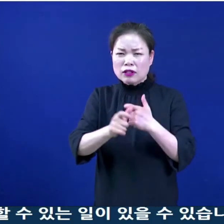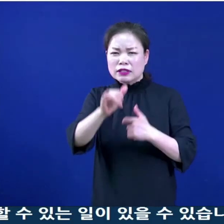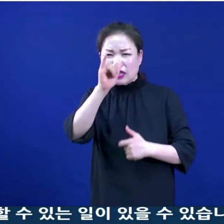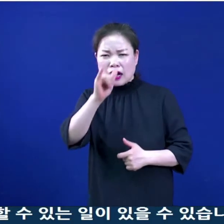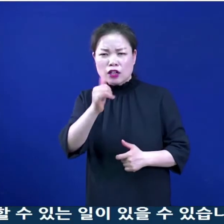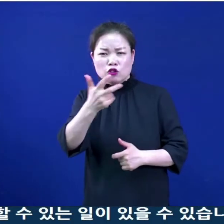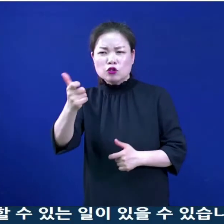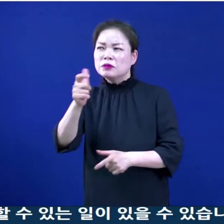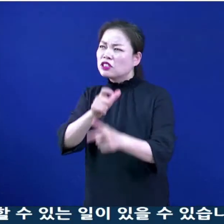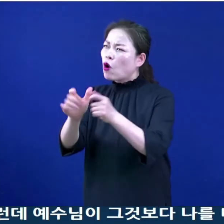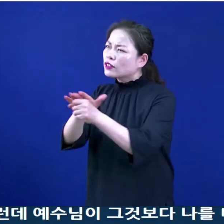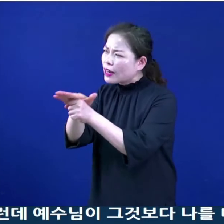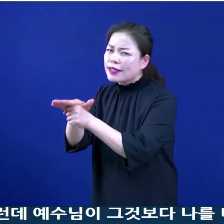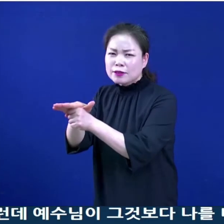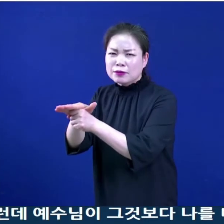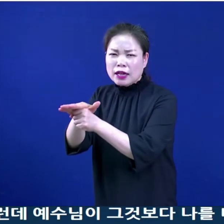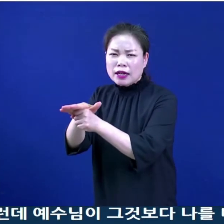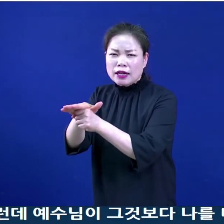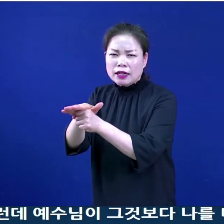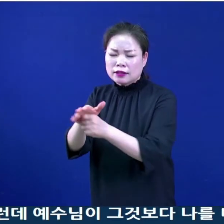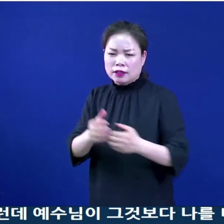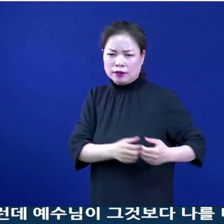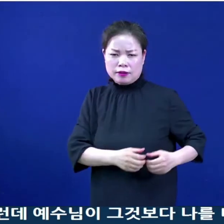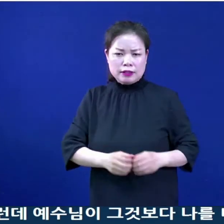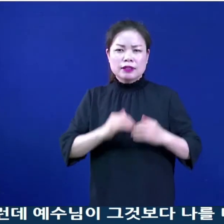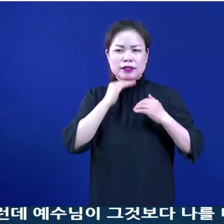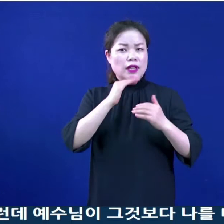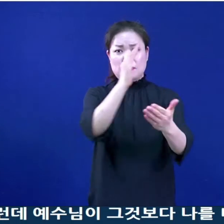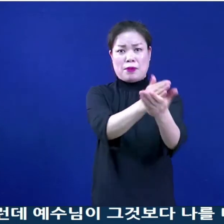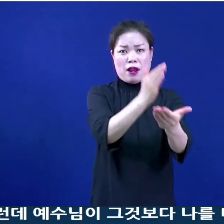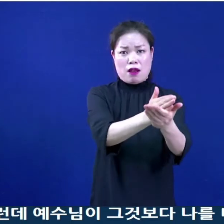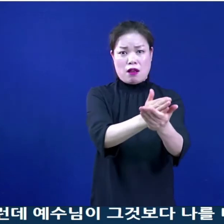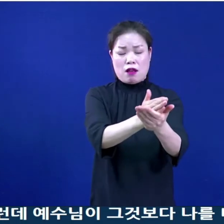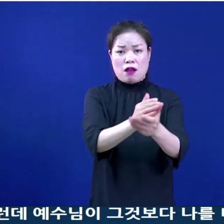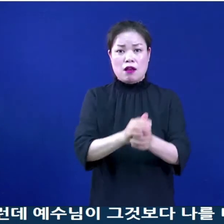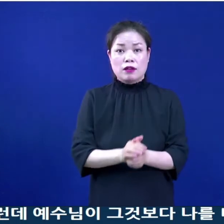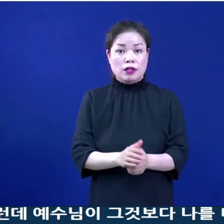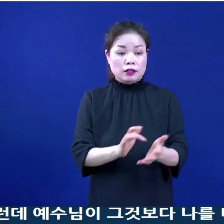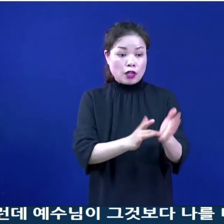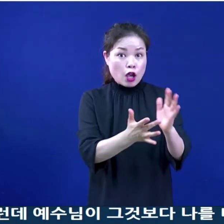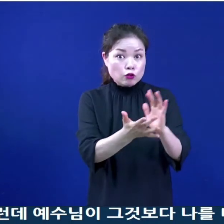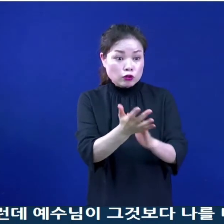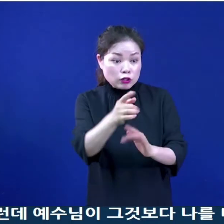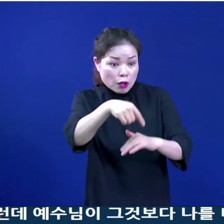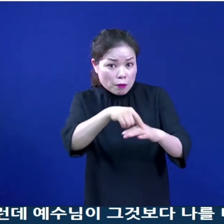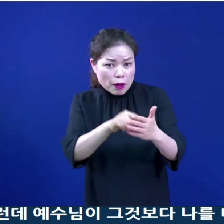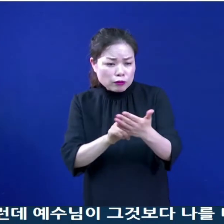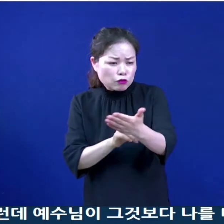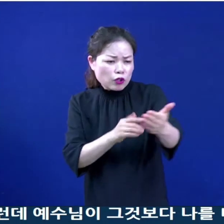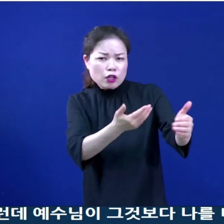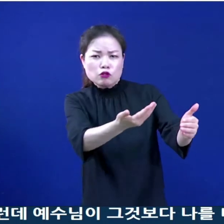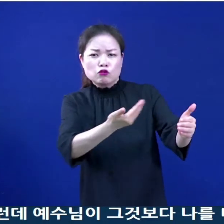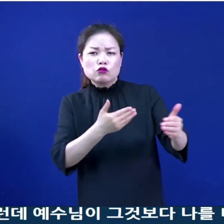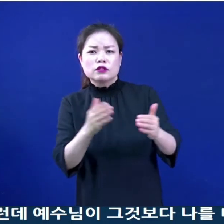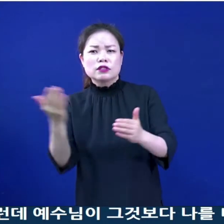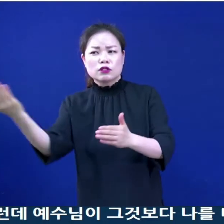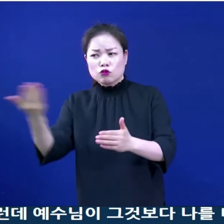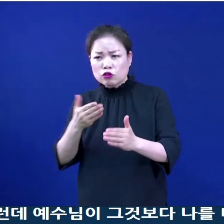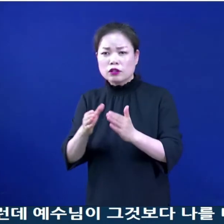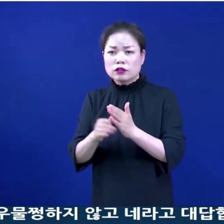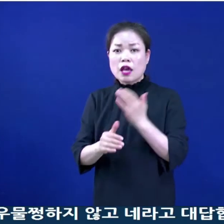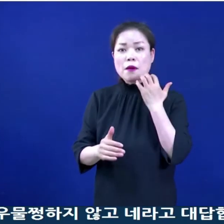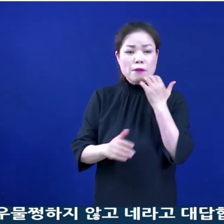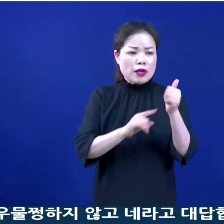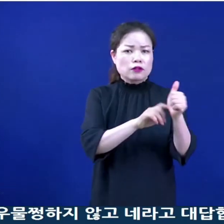주님을 사랑하겠습니다 라고 유보적이 돼서는 안 되겠다는 거죠. 예수님이 그런 마음을 우리에게 주실 때 네,